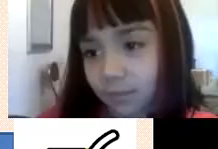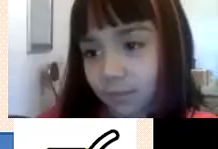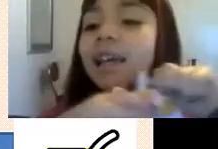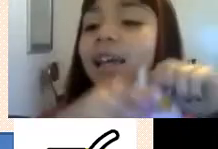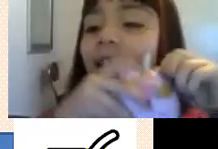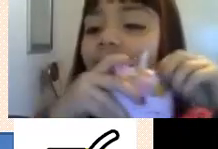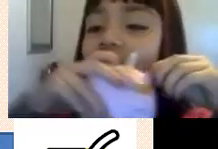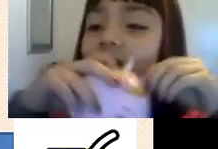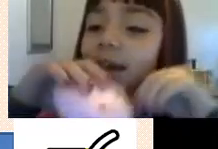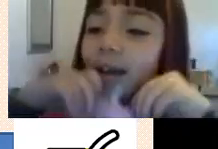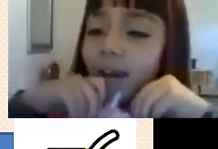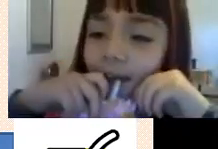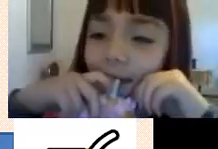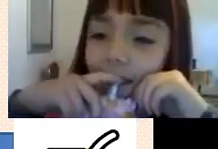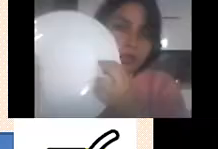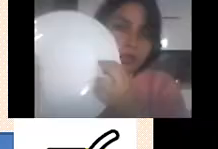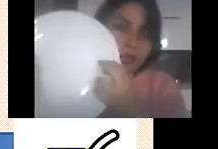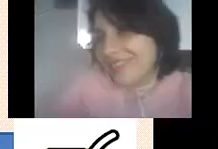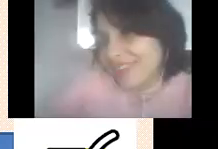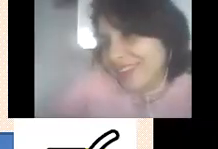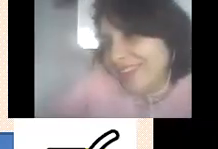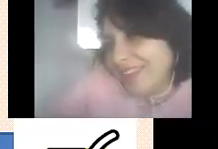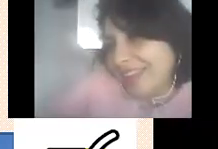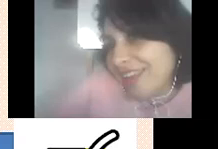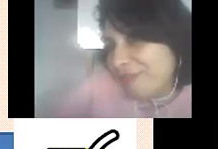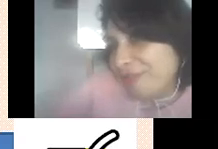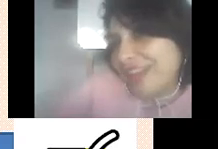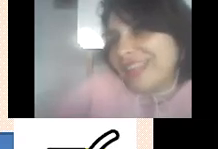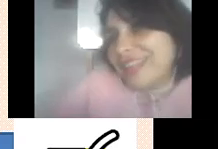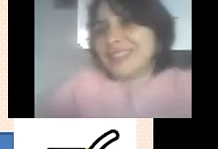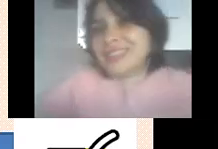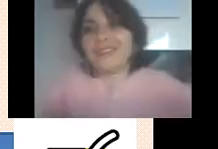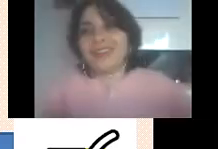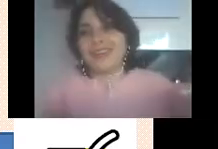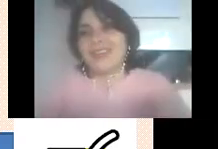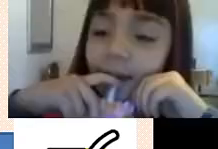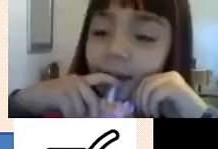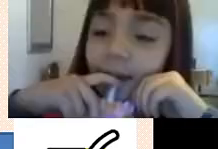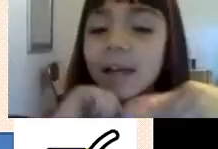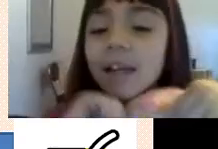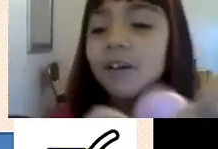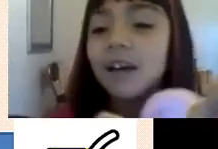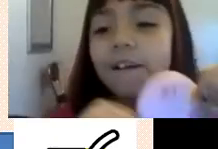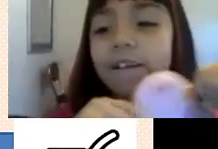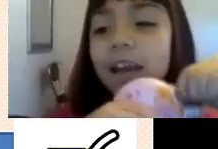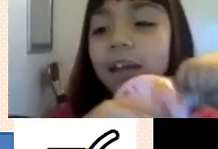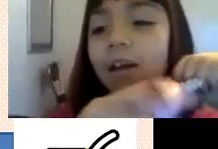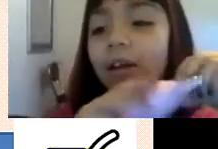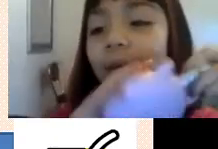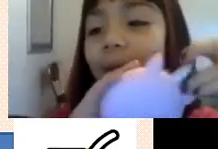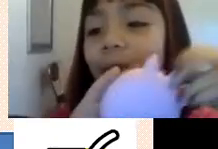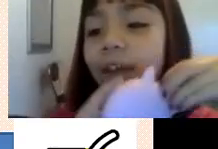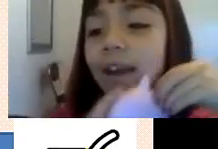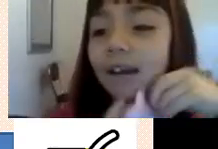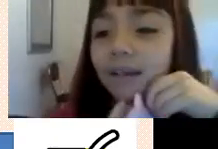Ese es frágil. Ese es frágil. Ese es frágil. Es frágil. Porque ese se puede romper y no queda tal igual